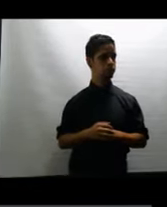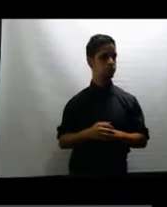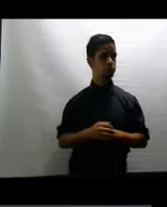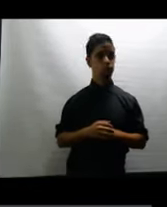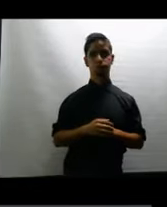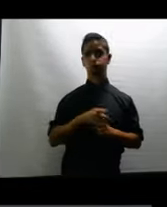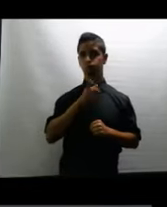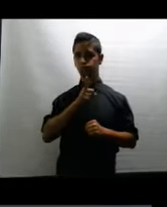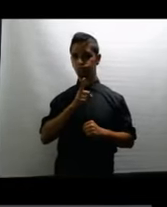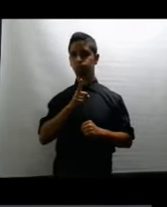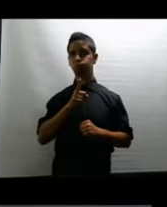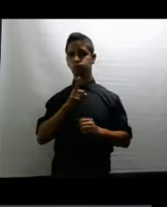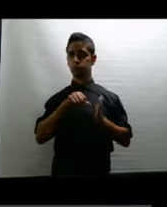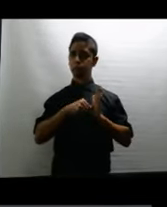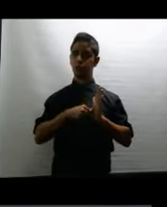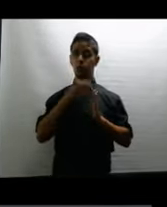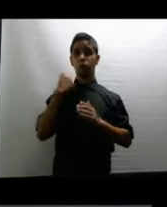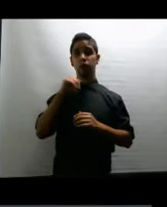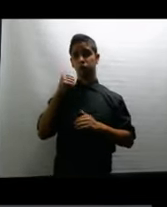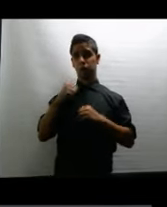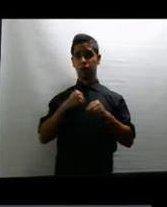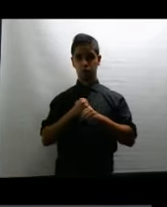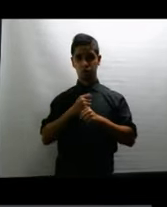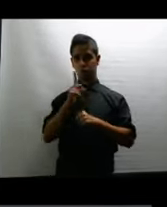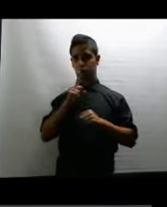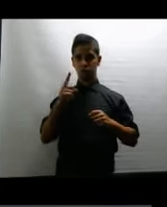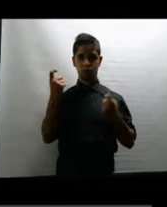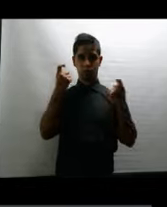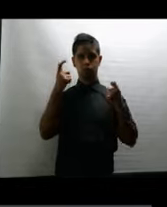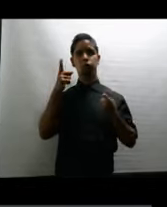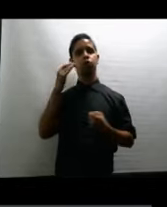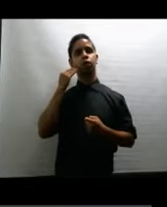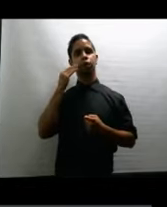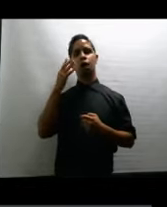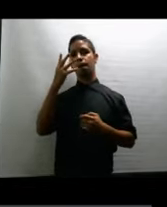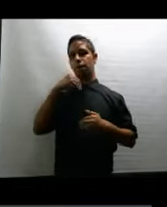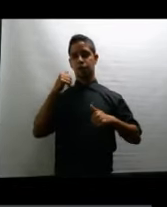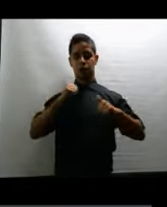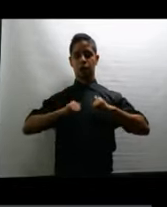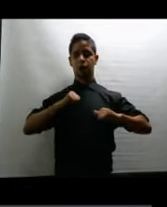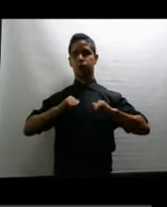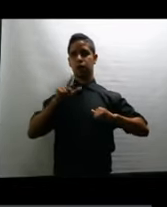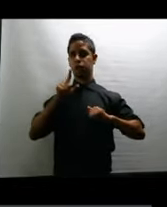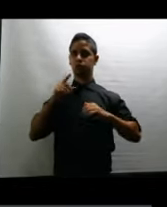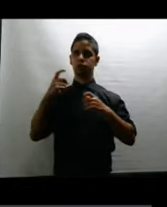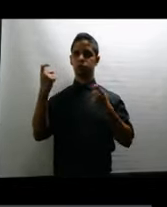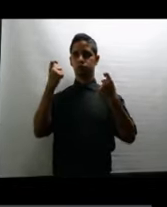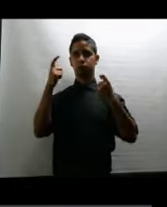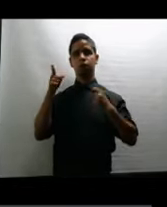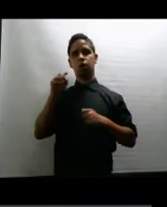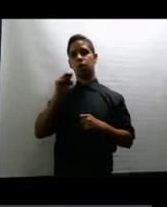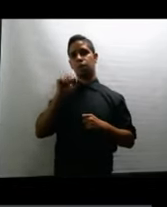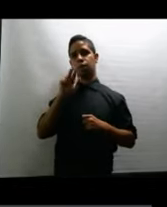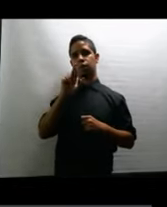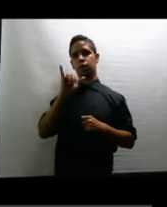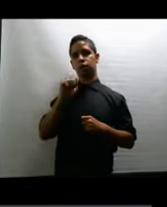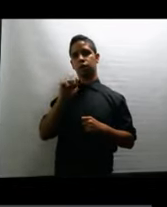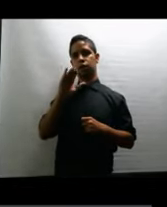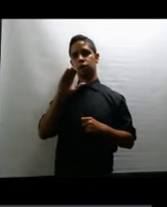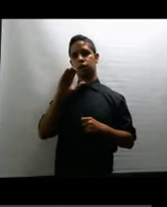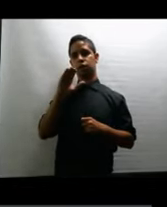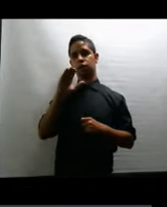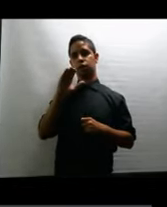un landmark. Porque los 10 años lo celebramos en Bellas Artes. Sí. Uh-huh. Que María Cristina Fuster de